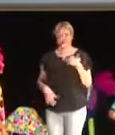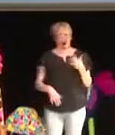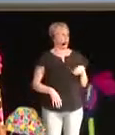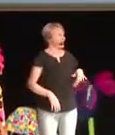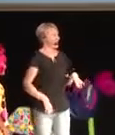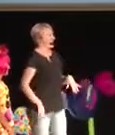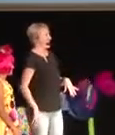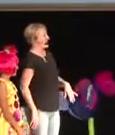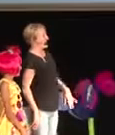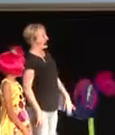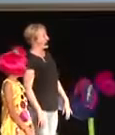ça, oui, c'est une belle histoire d'amitié.